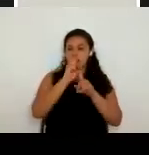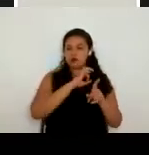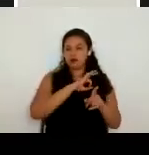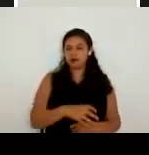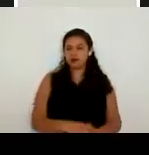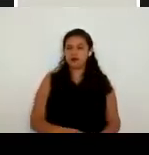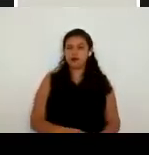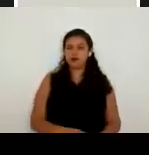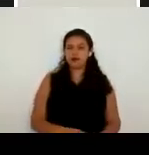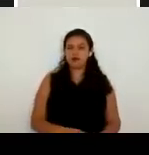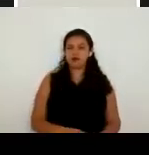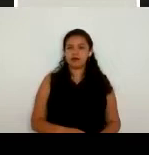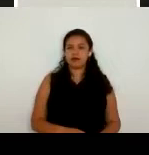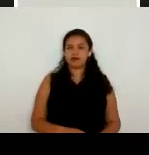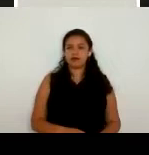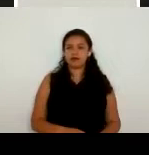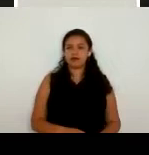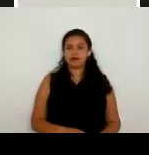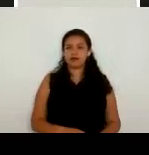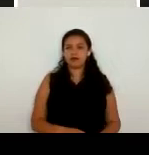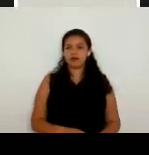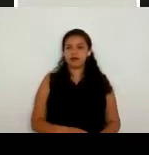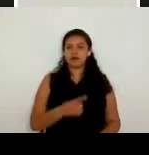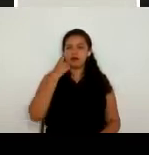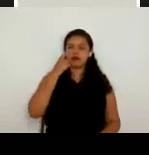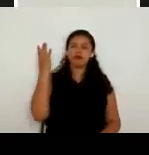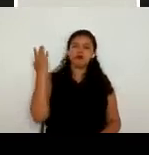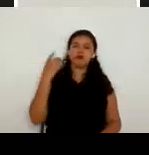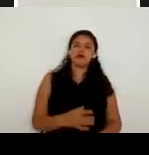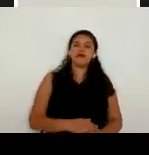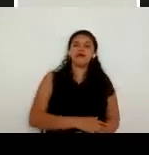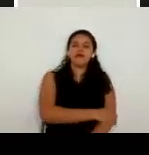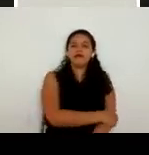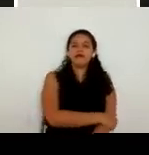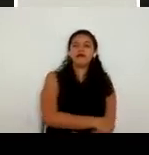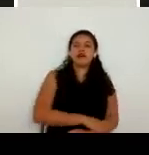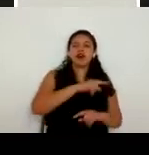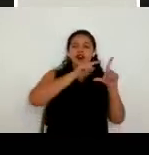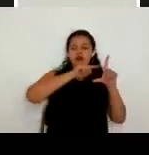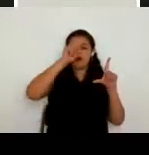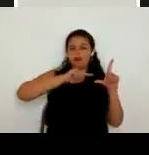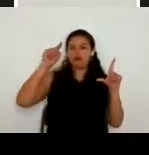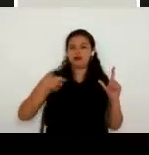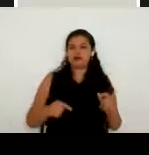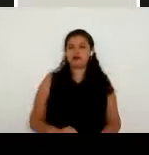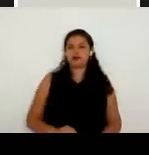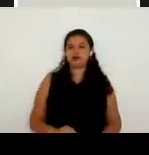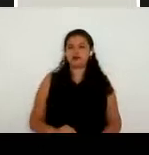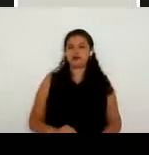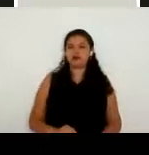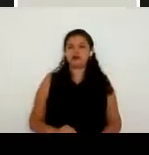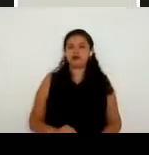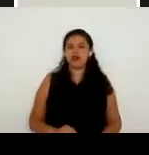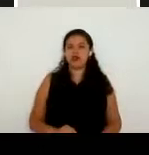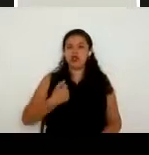y bueno aquí está por ejemplo en nuestra graficación de cuando hicimos el